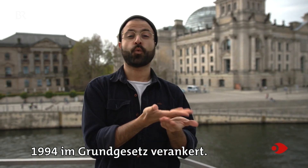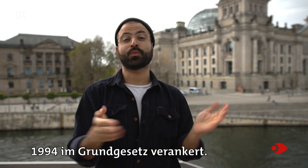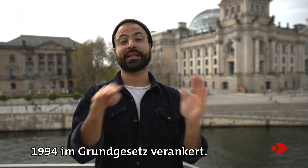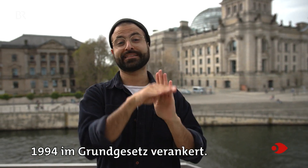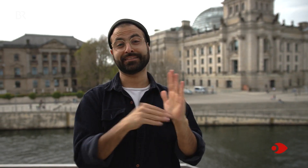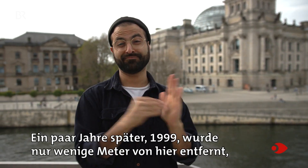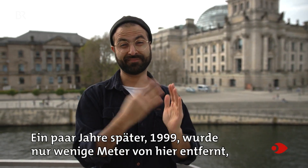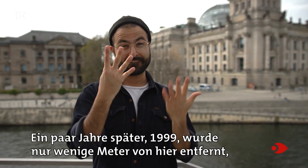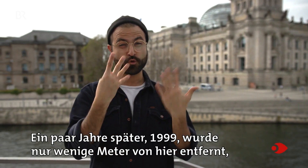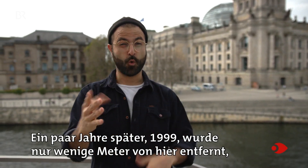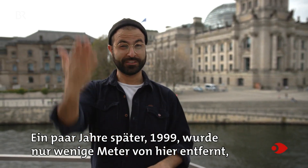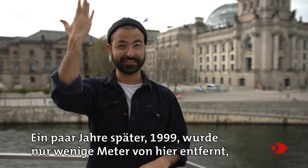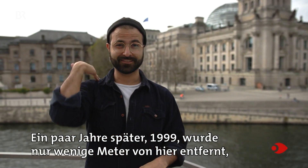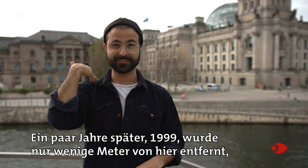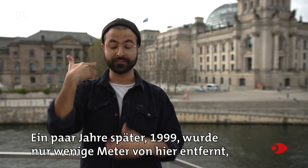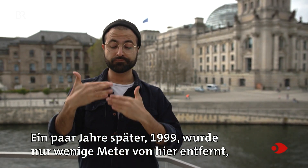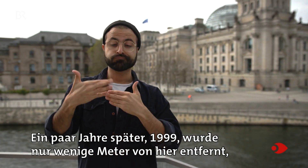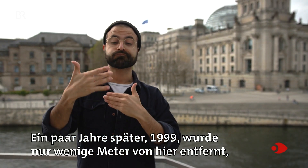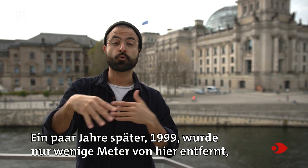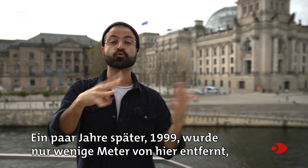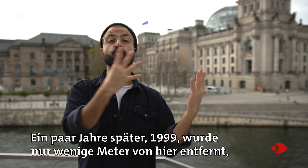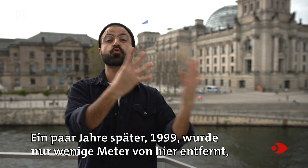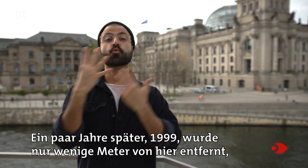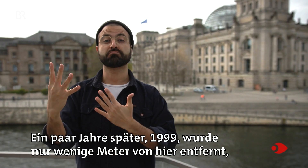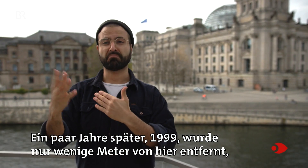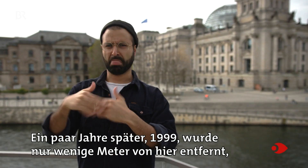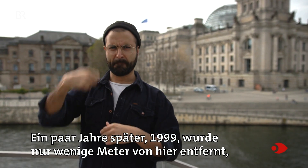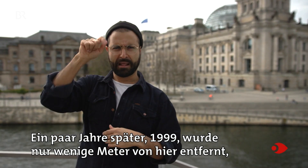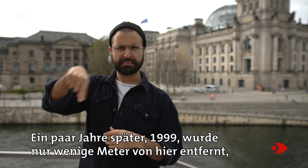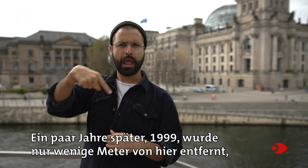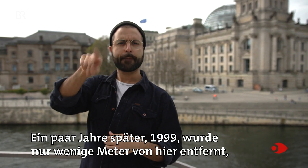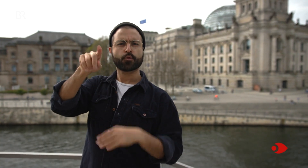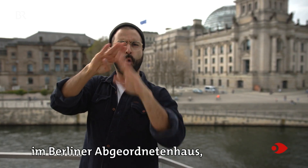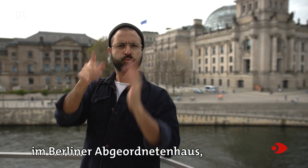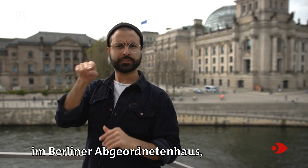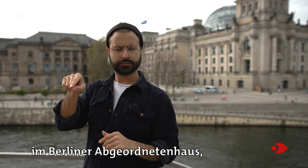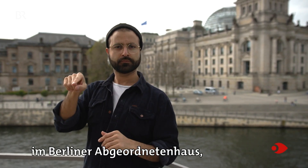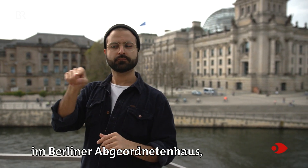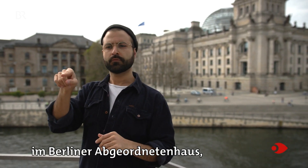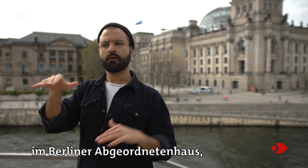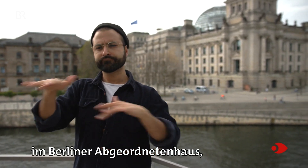verankert. Ein paar Jahre später, 1999, wurde nur wenige Meter von hier entfernt im Berliner Abgeordnetenhaus